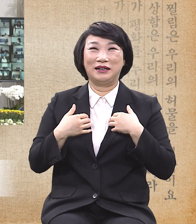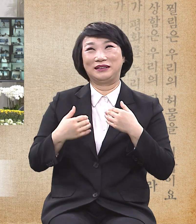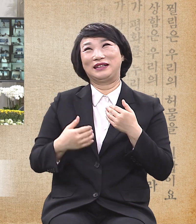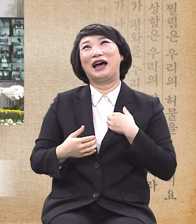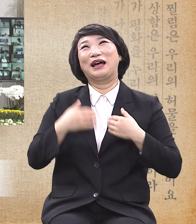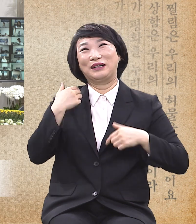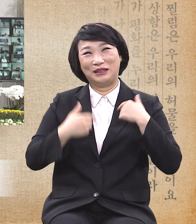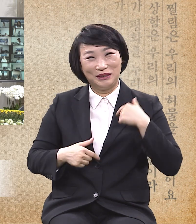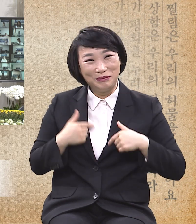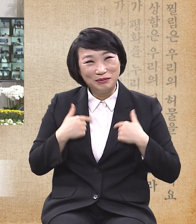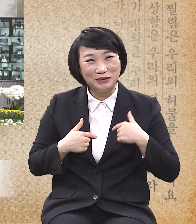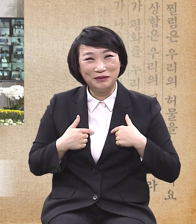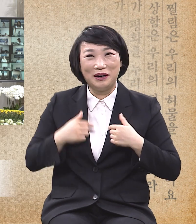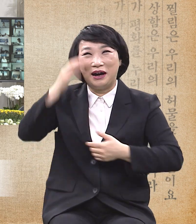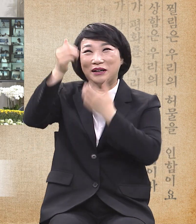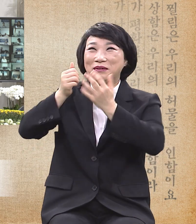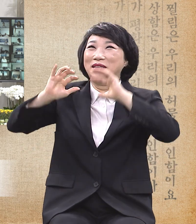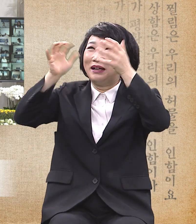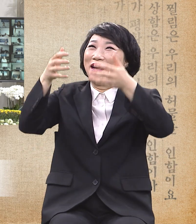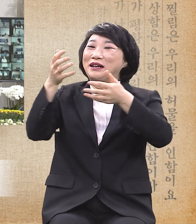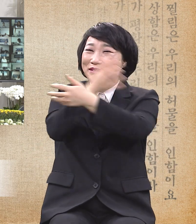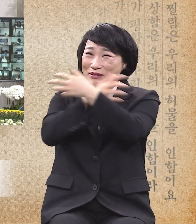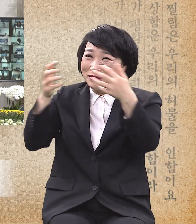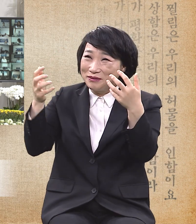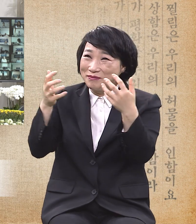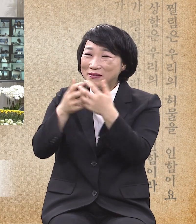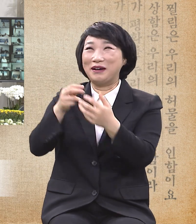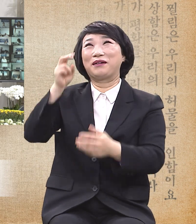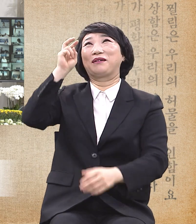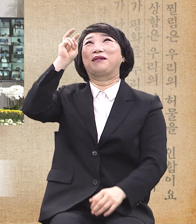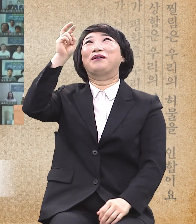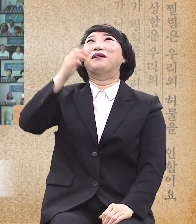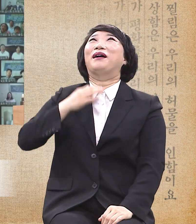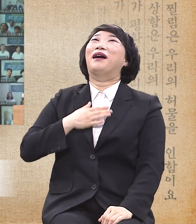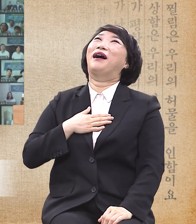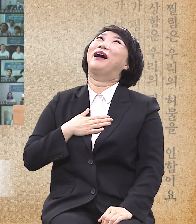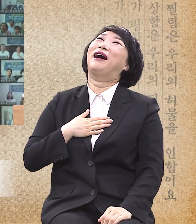나의 기쁨이 하늘에 가득할 것이다.